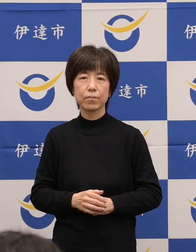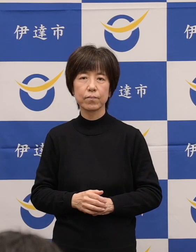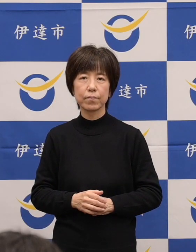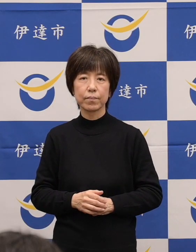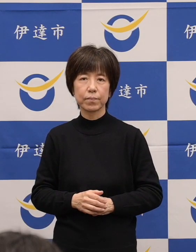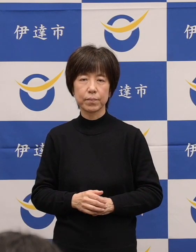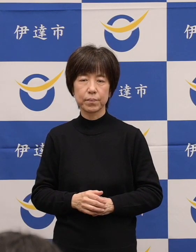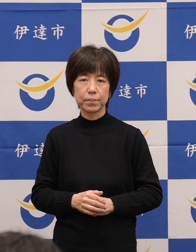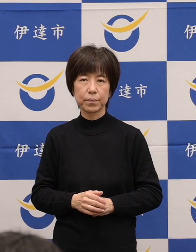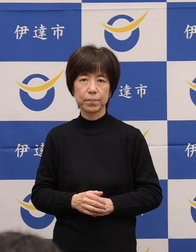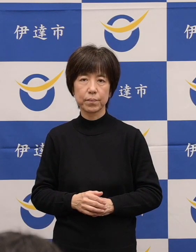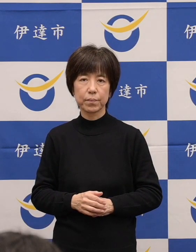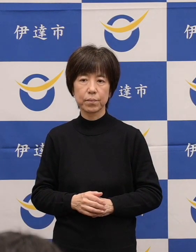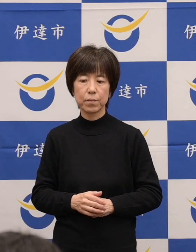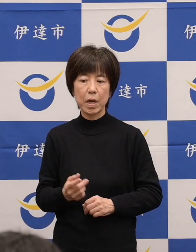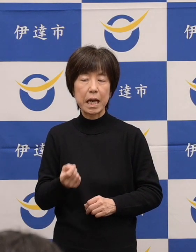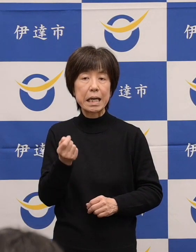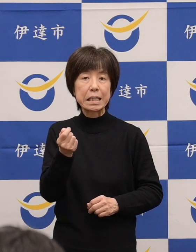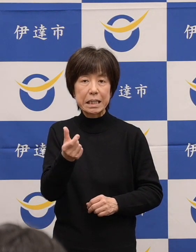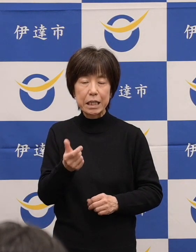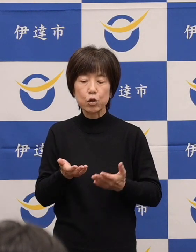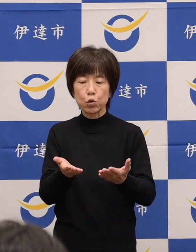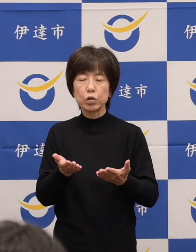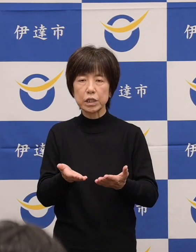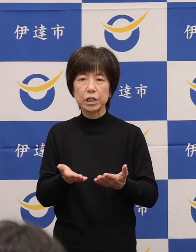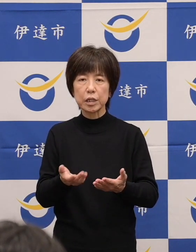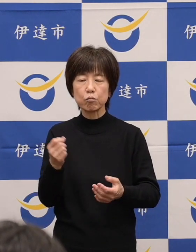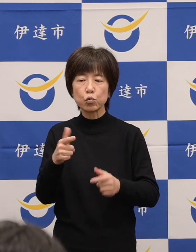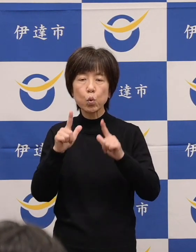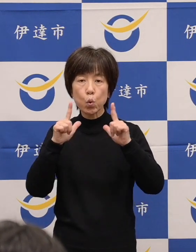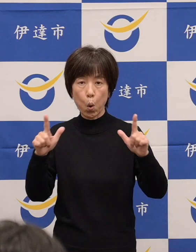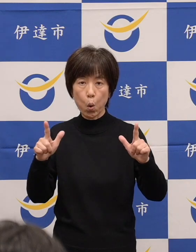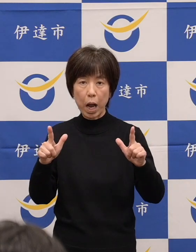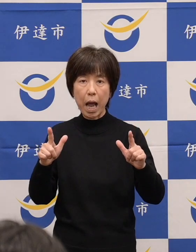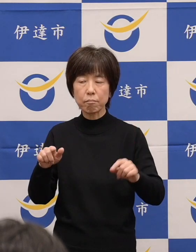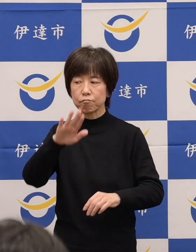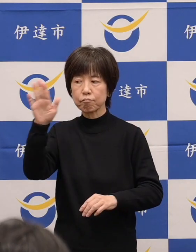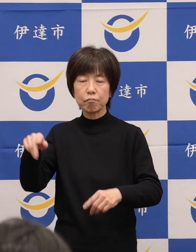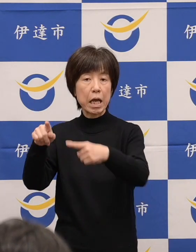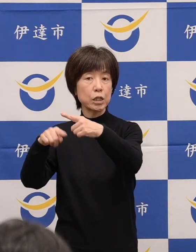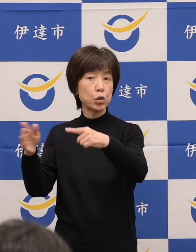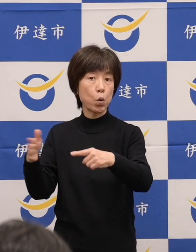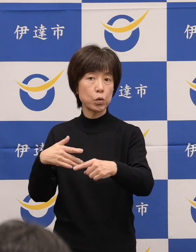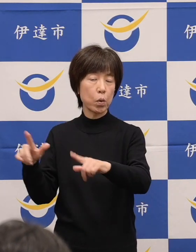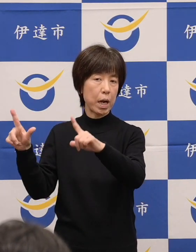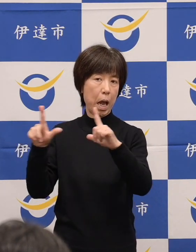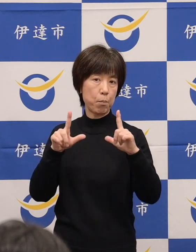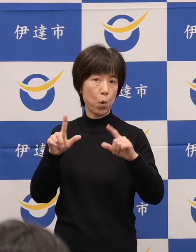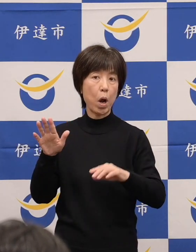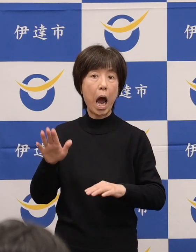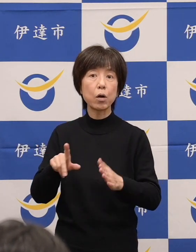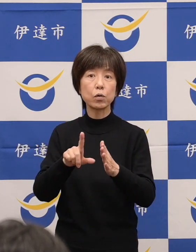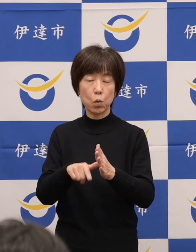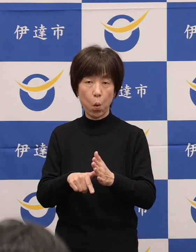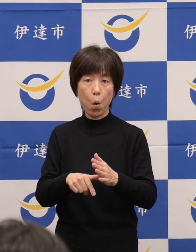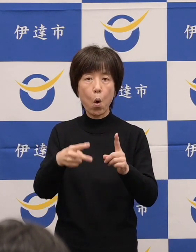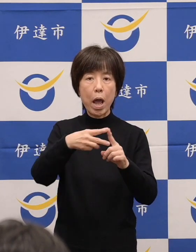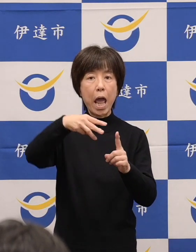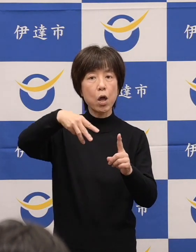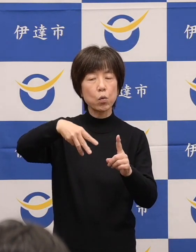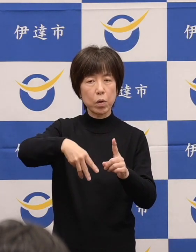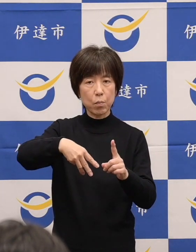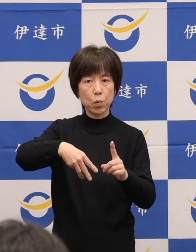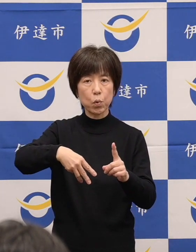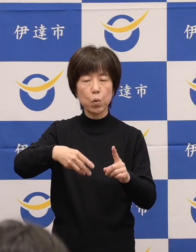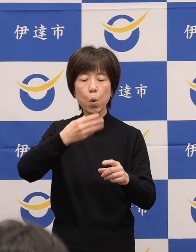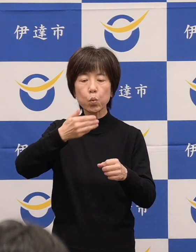ですね緊急地震速報が気象庁から発表されますと FM 福島の電波を通じ